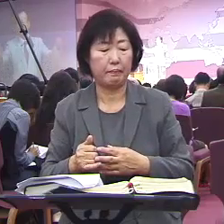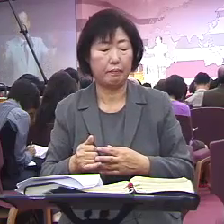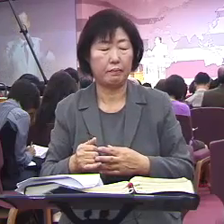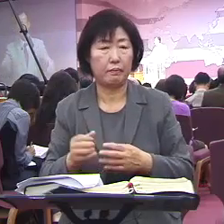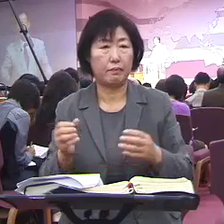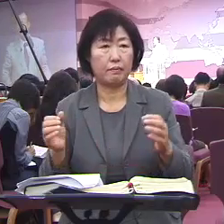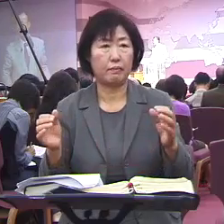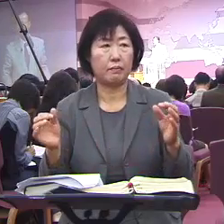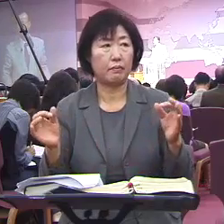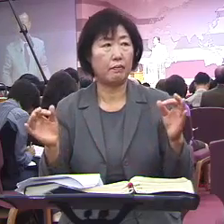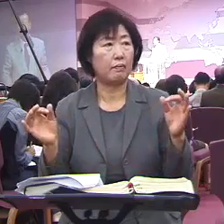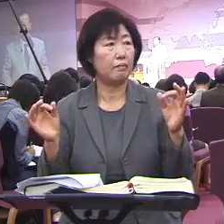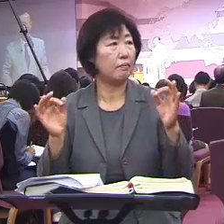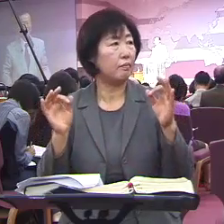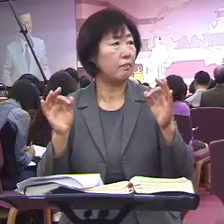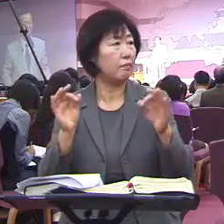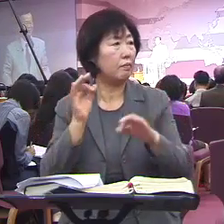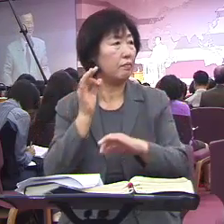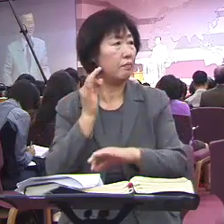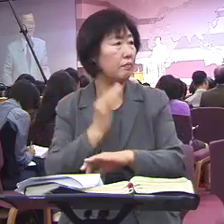잠시 한번 옆을 보실까?